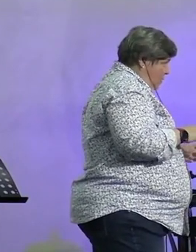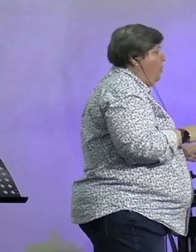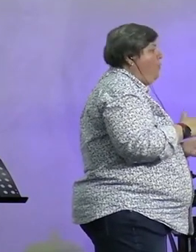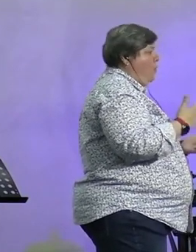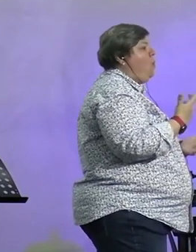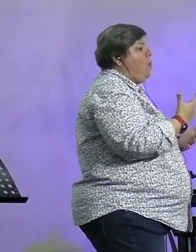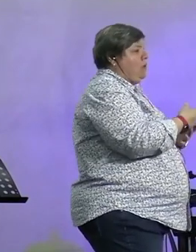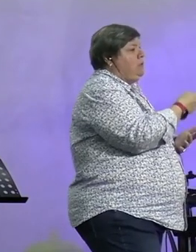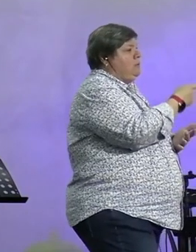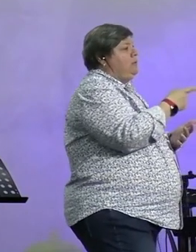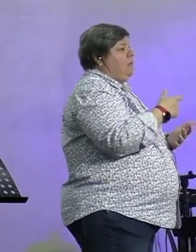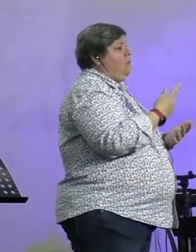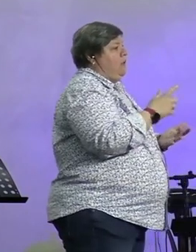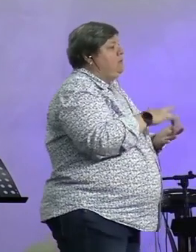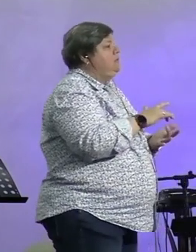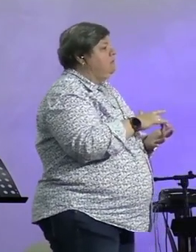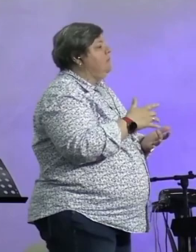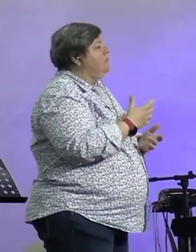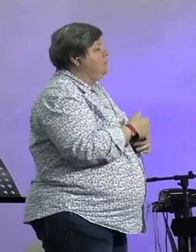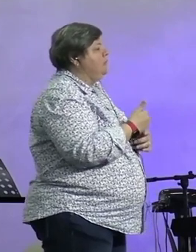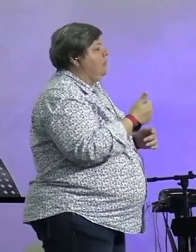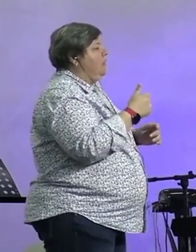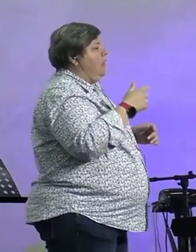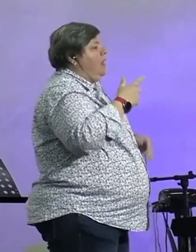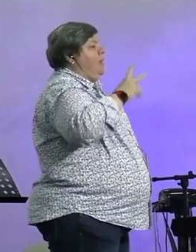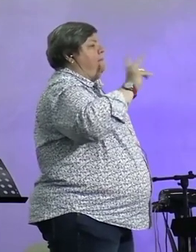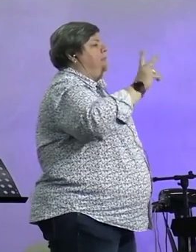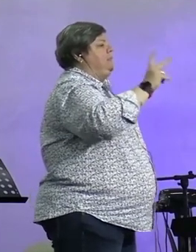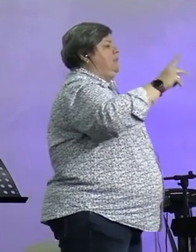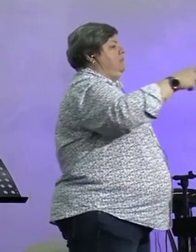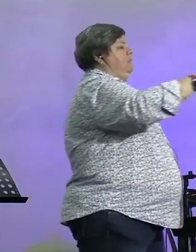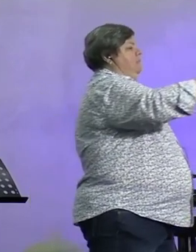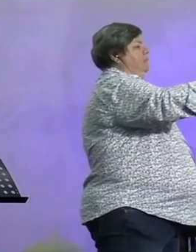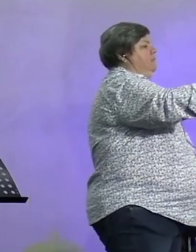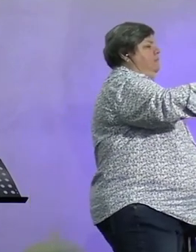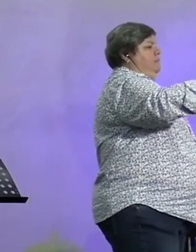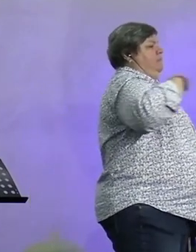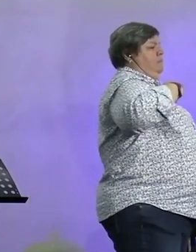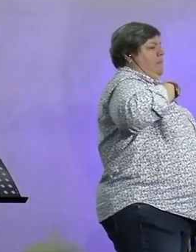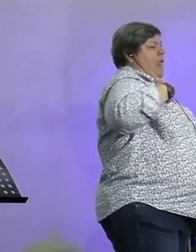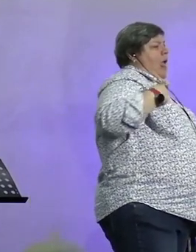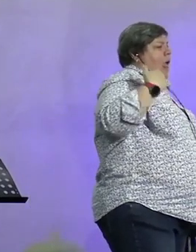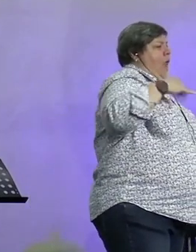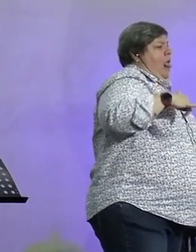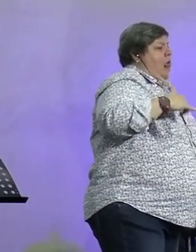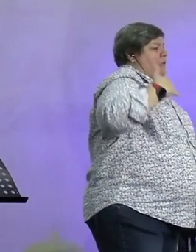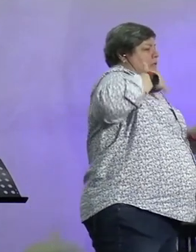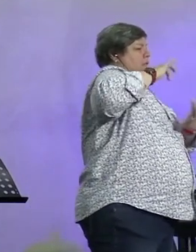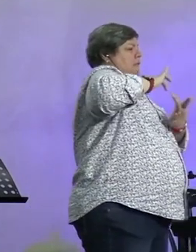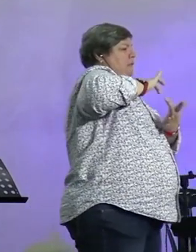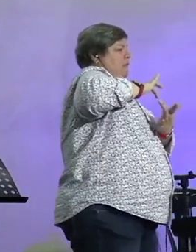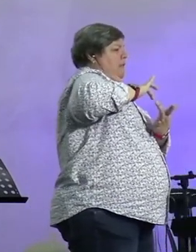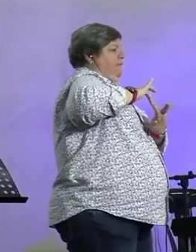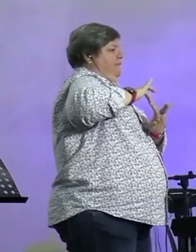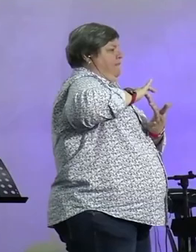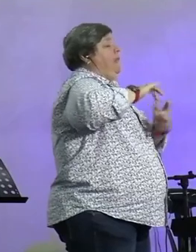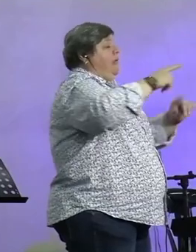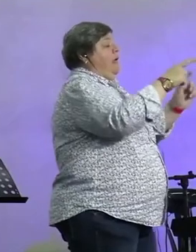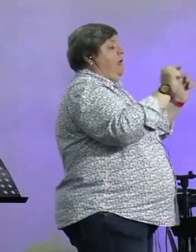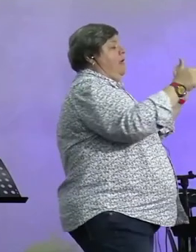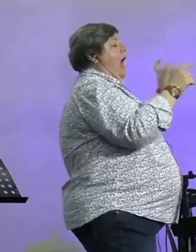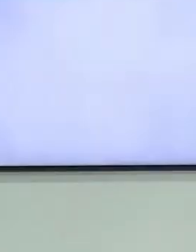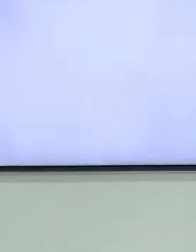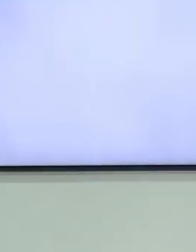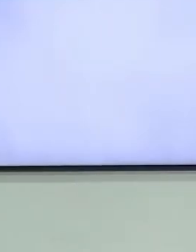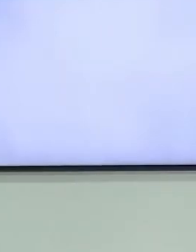optree nie. Ek weet nie wat in jou lewe aangaan dat jy teenoor my so optree nie. En maar dis ok. Ek kan kies hoe ek gaan optree. Ek